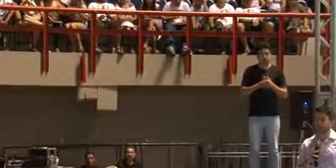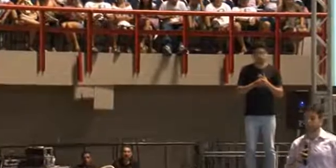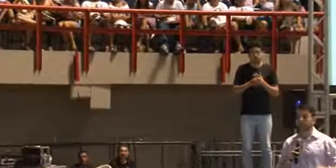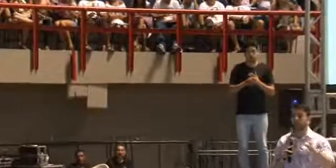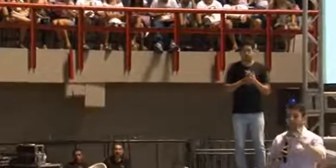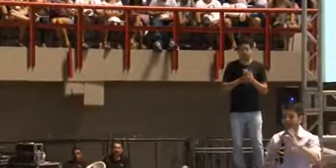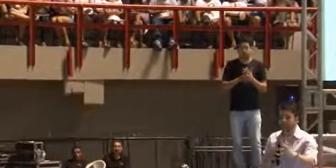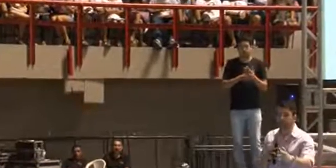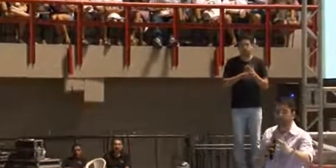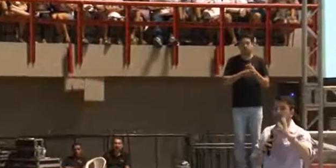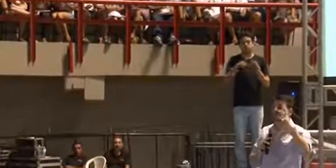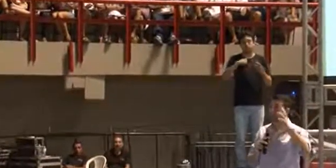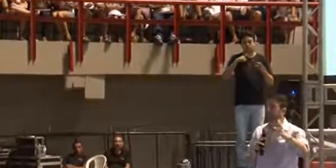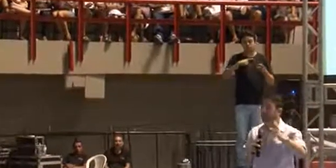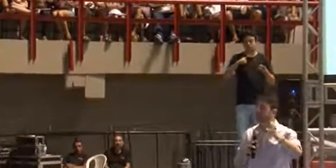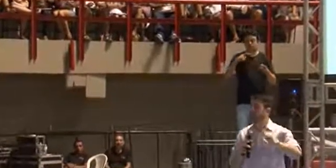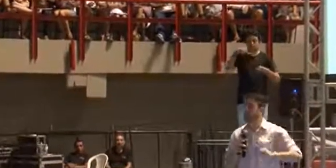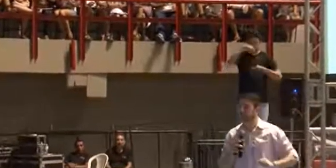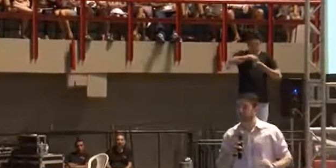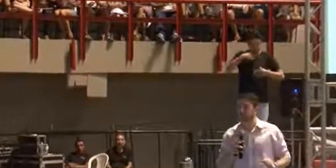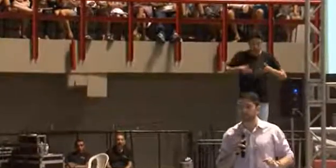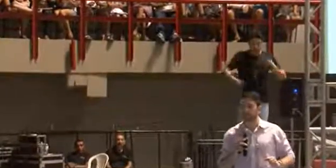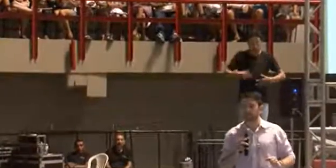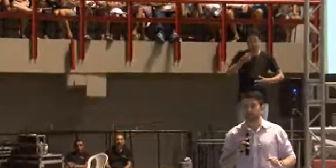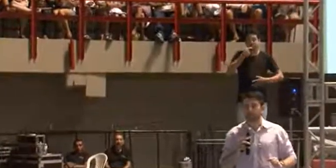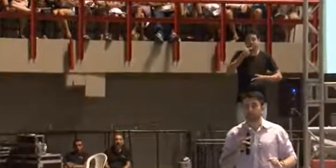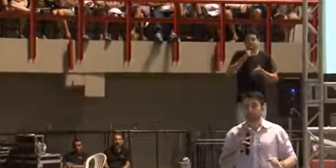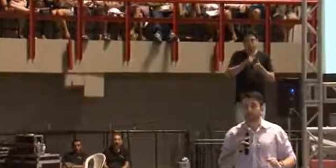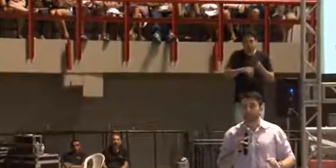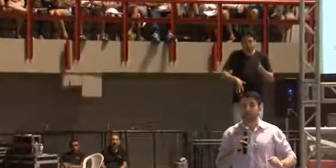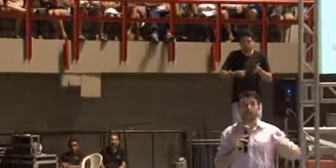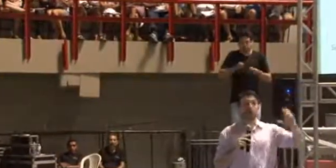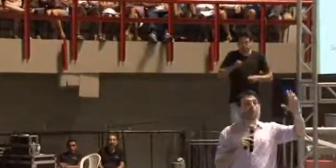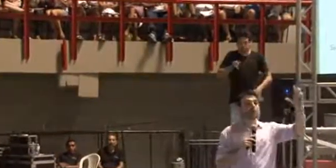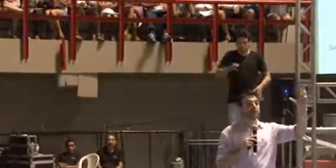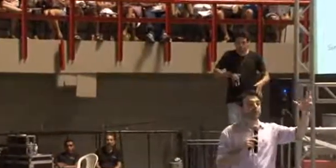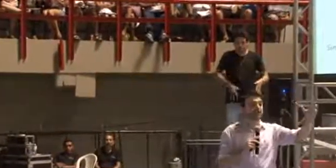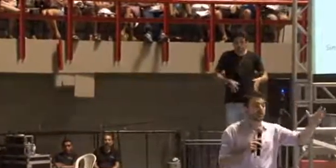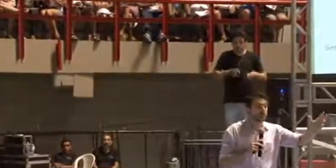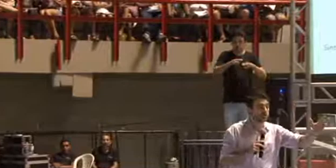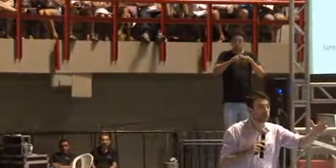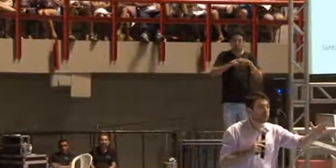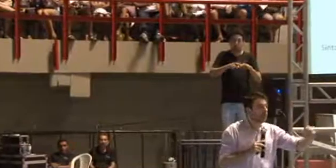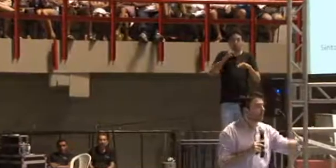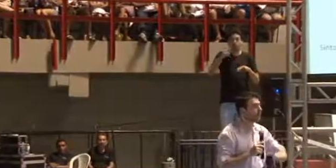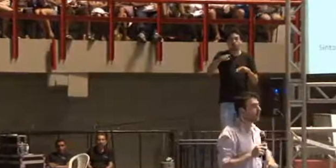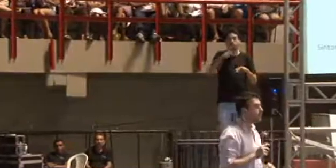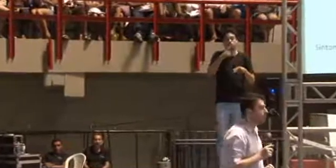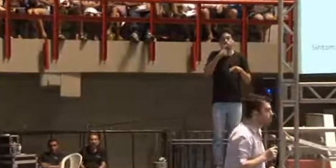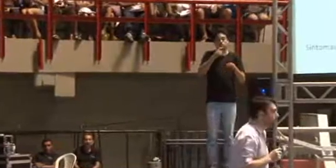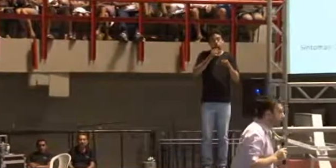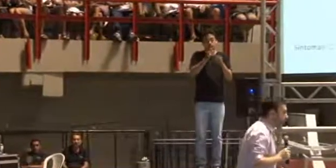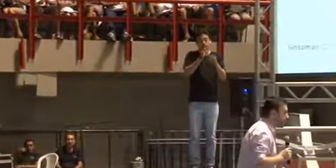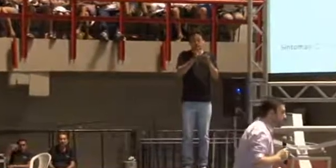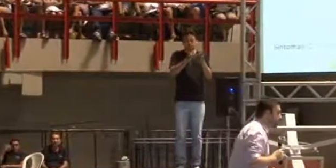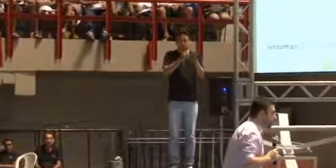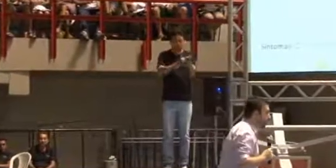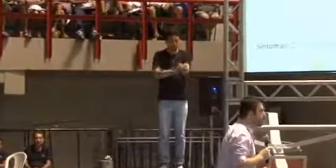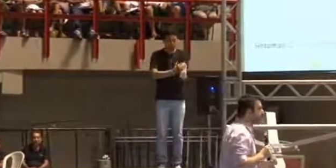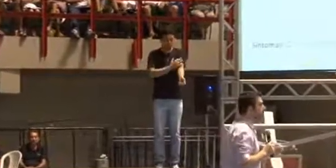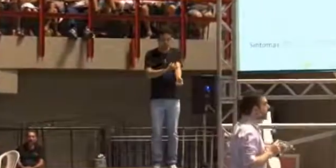Hemorragia. Porque as plaquetas são responsáveis pelo quê? Pela coagulação